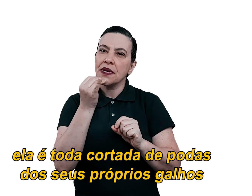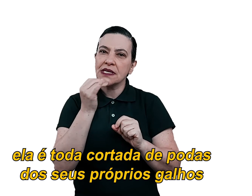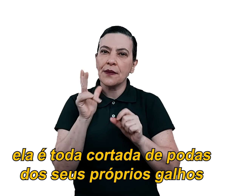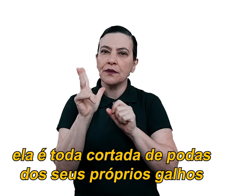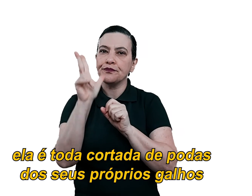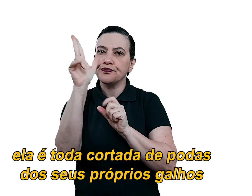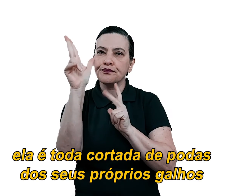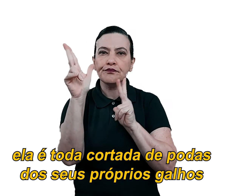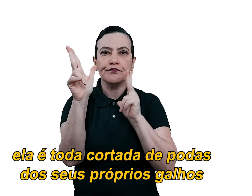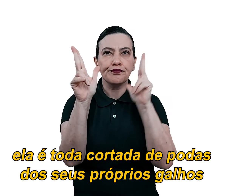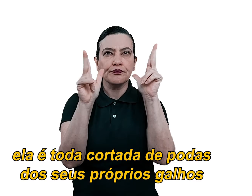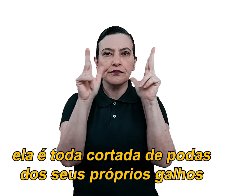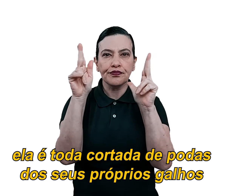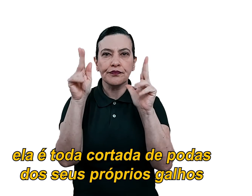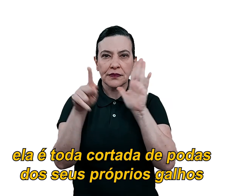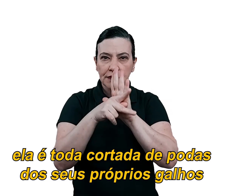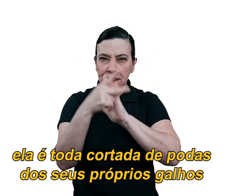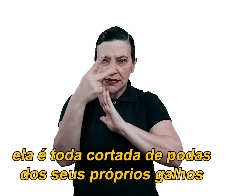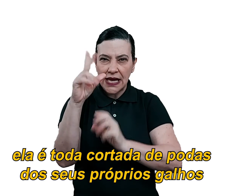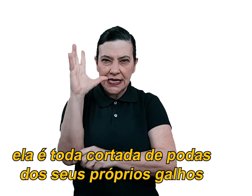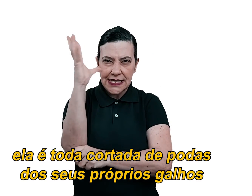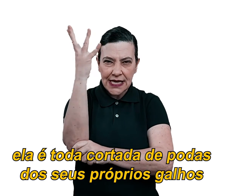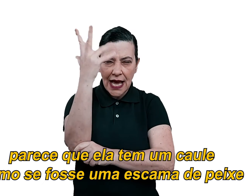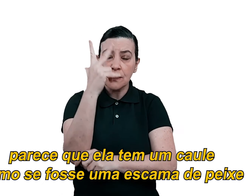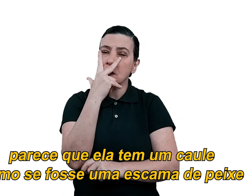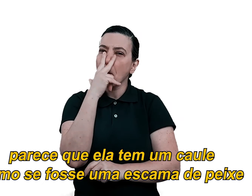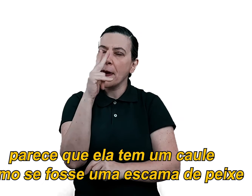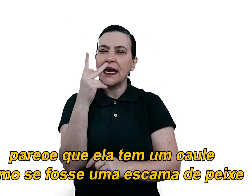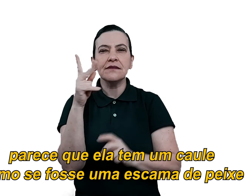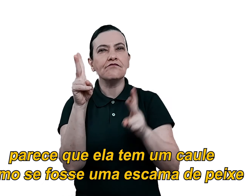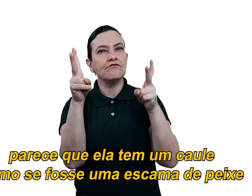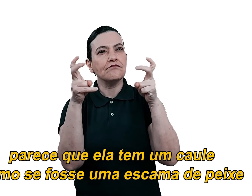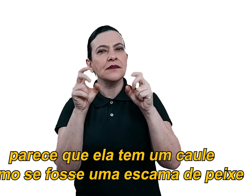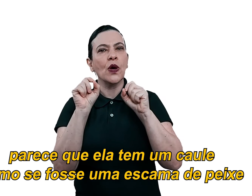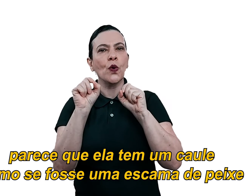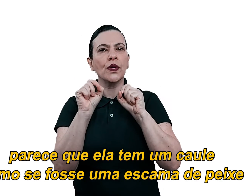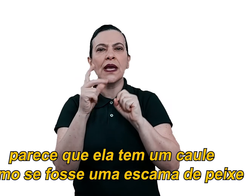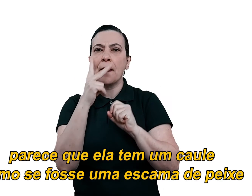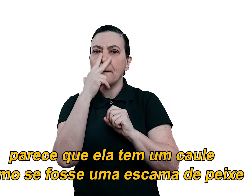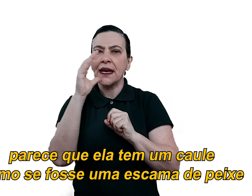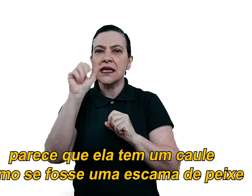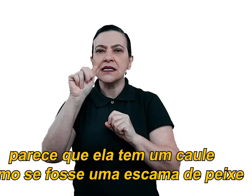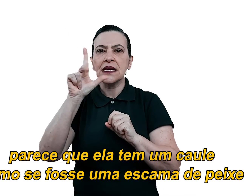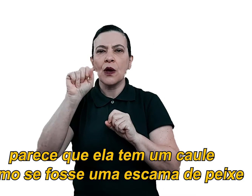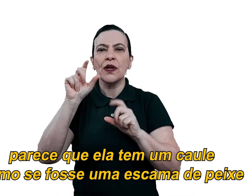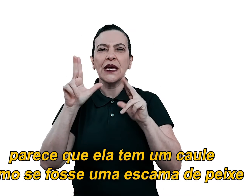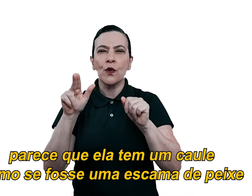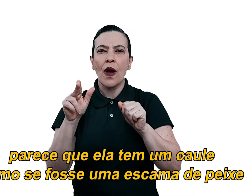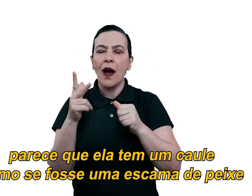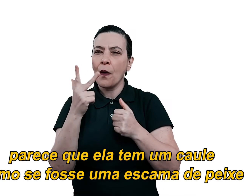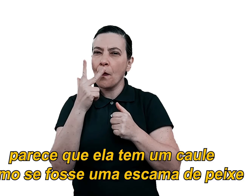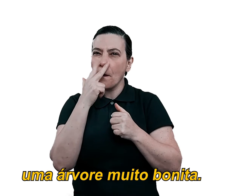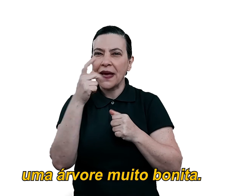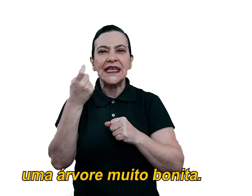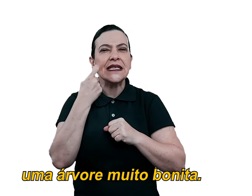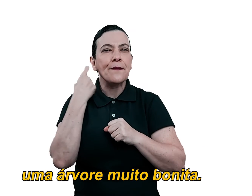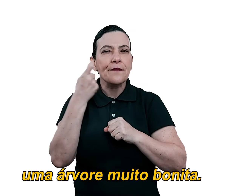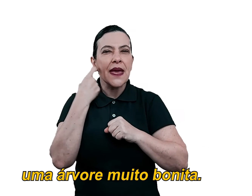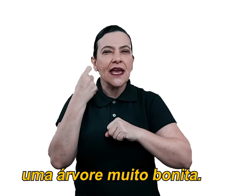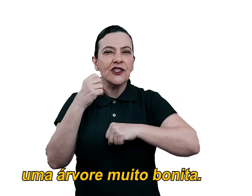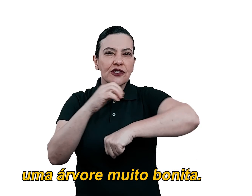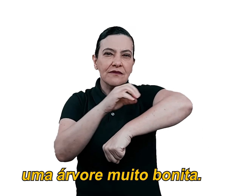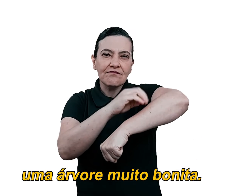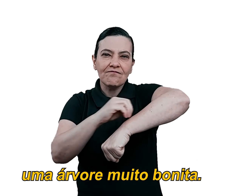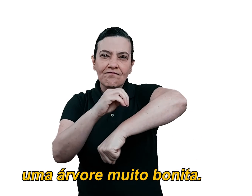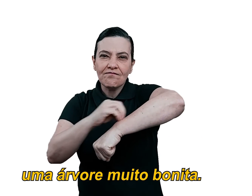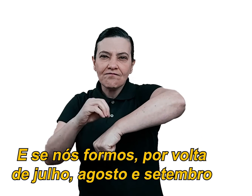podas dos seus próprios galhos, né? Parece que ela tem um caule que é como se fosse uma escama de peixe, não é? Uma árvore